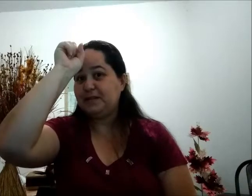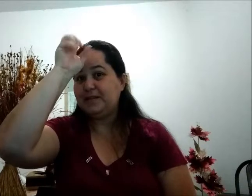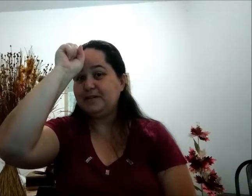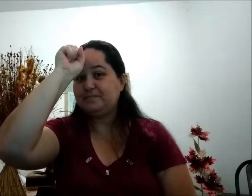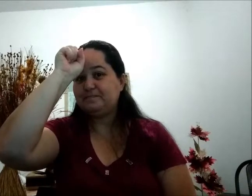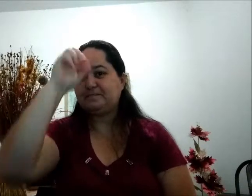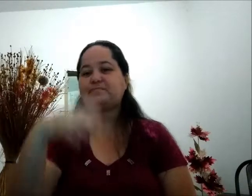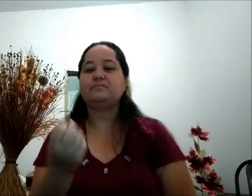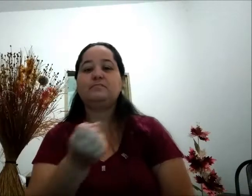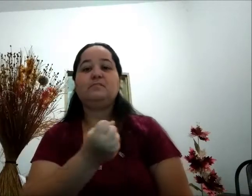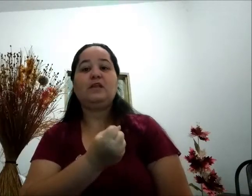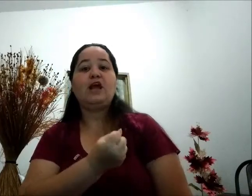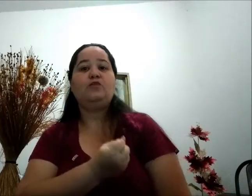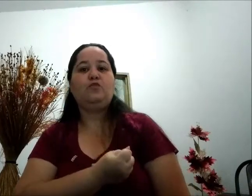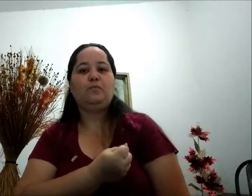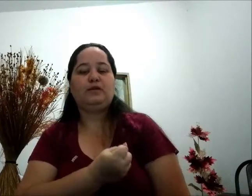aprender? Números.